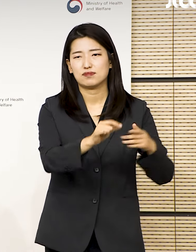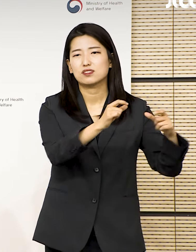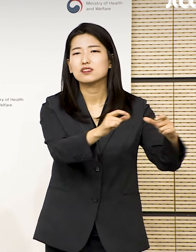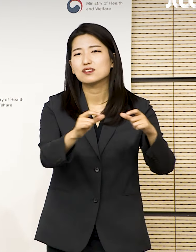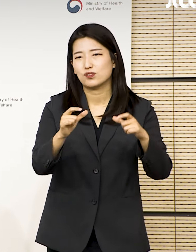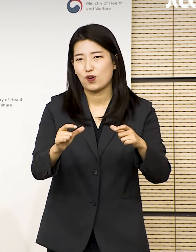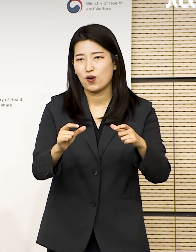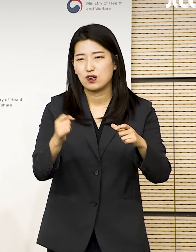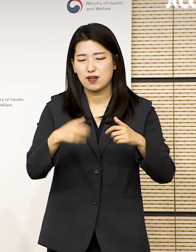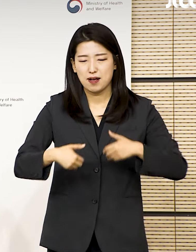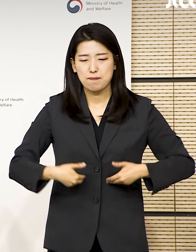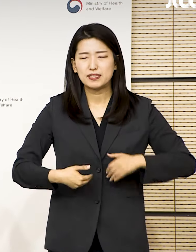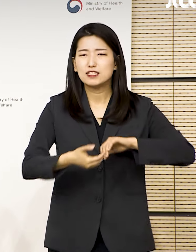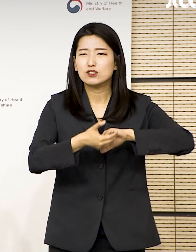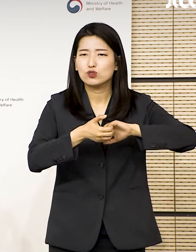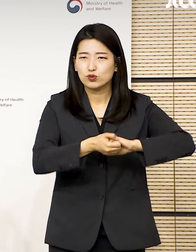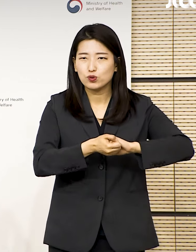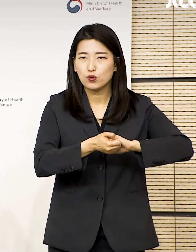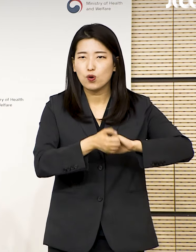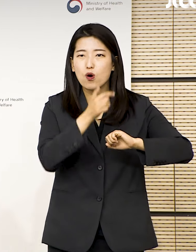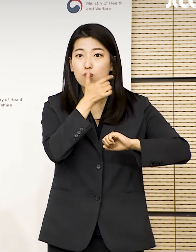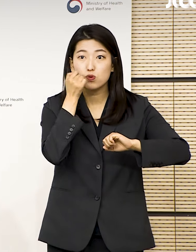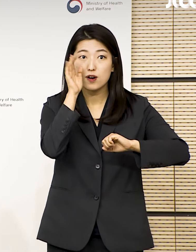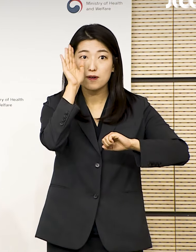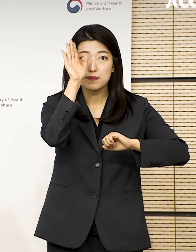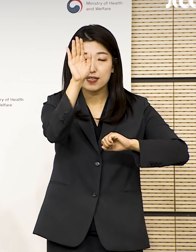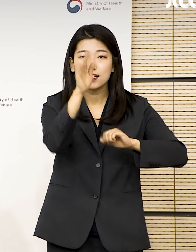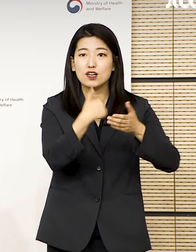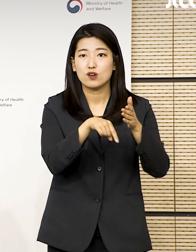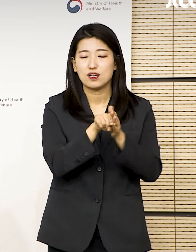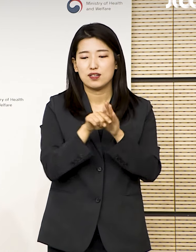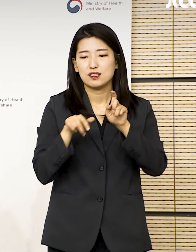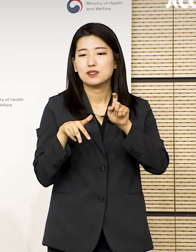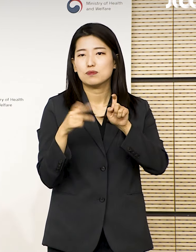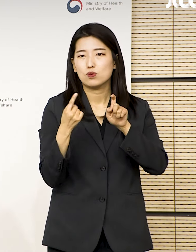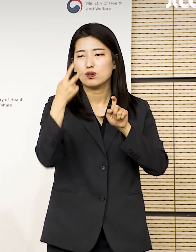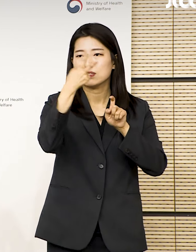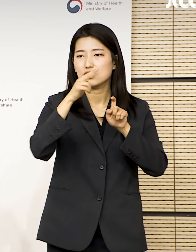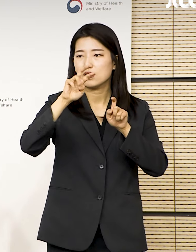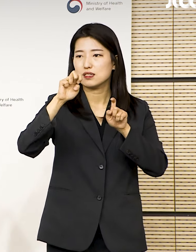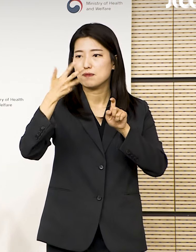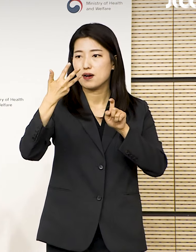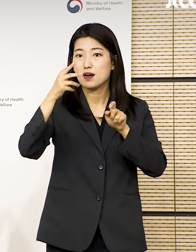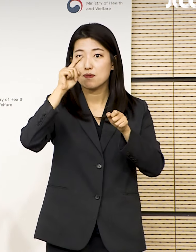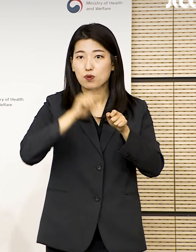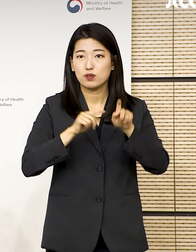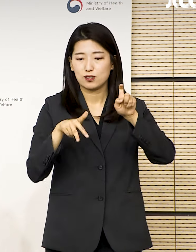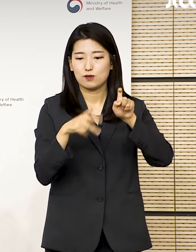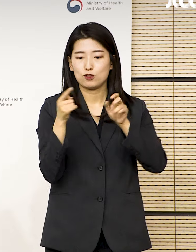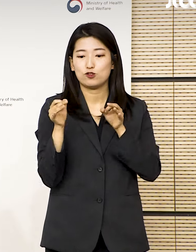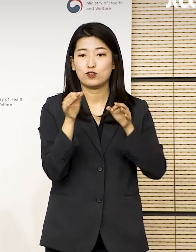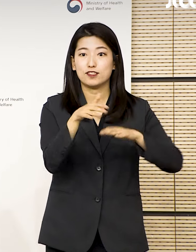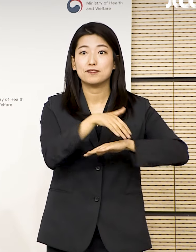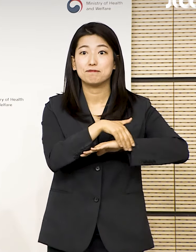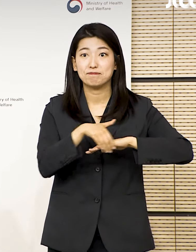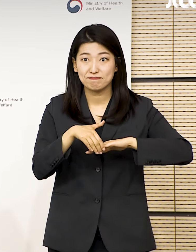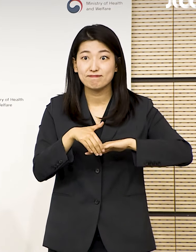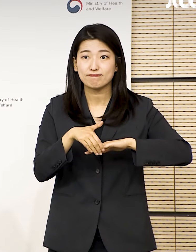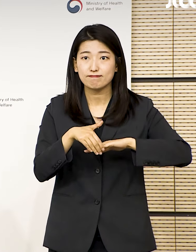공백을 최소하기 위해 2028년까지 총 10조원 이상을 이상을 투자한다는 방향 아래